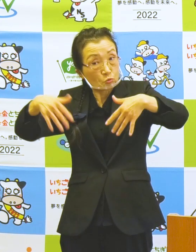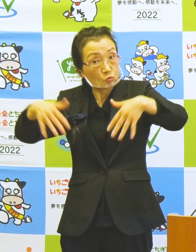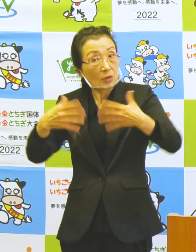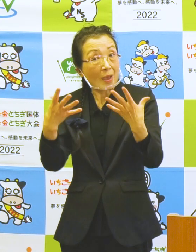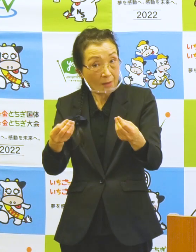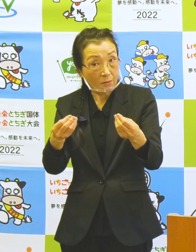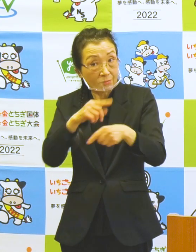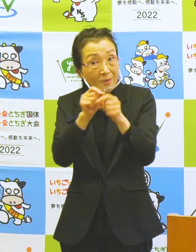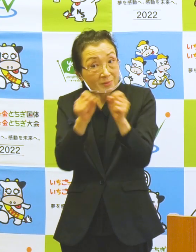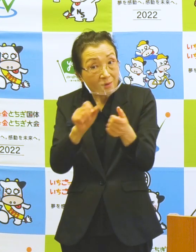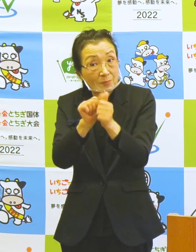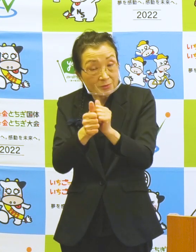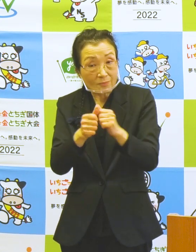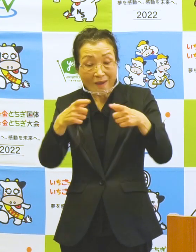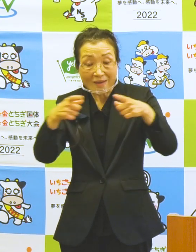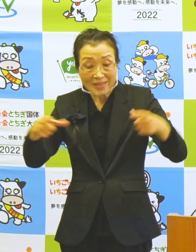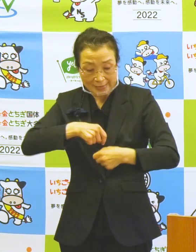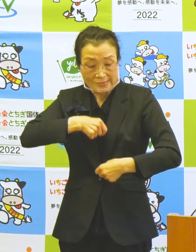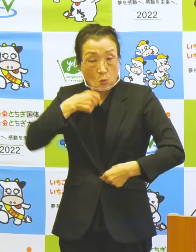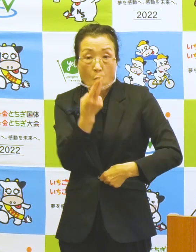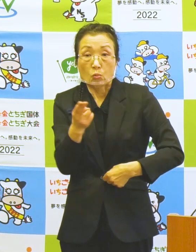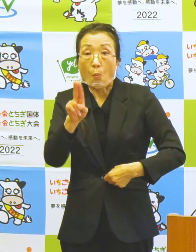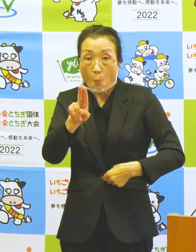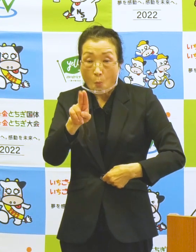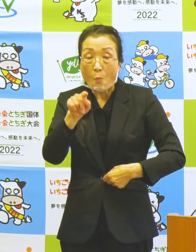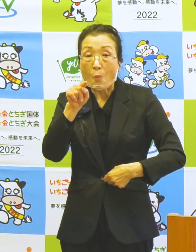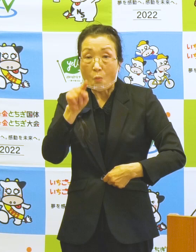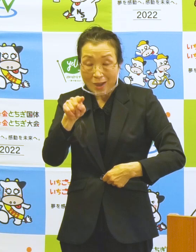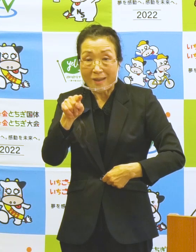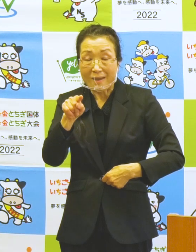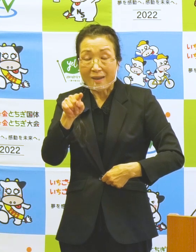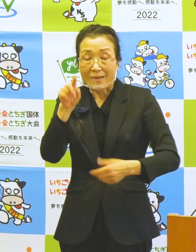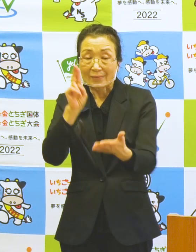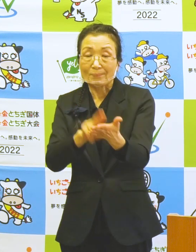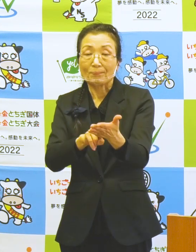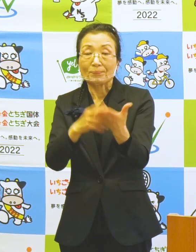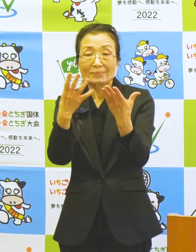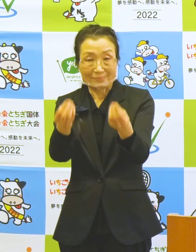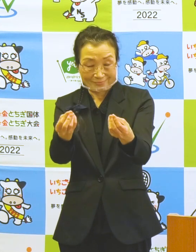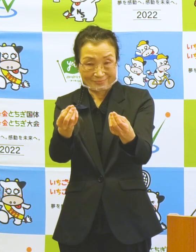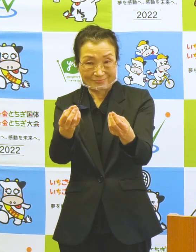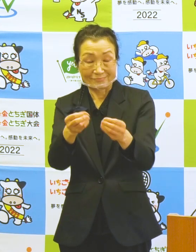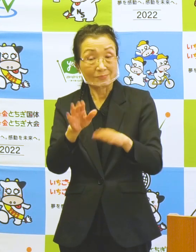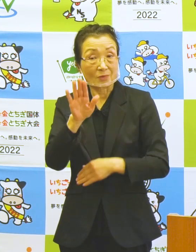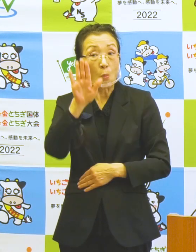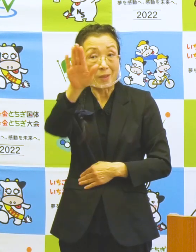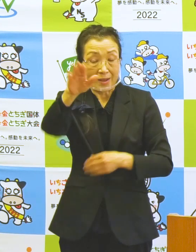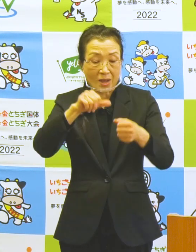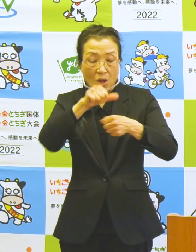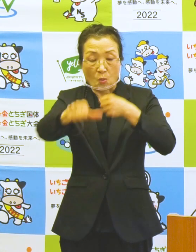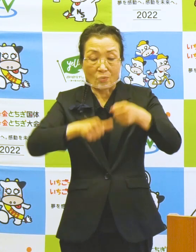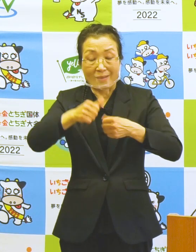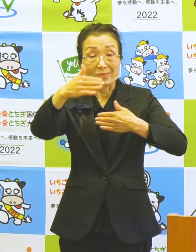株式会社大正堂さんがネーミングライツパートナーに決定しました。今後5年